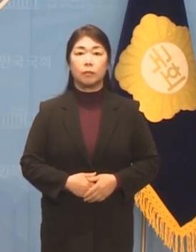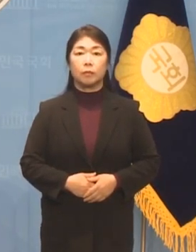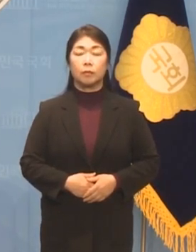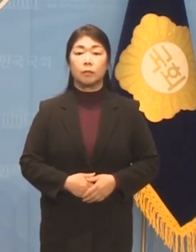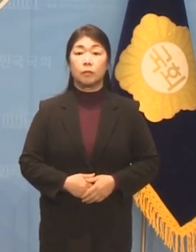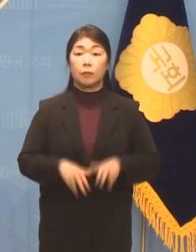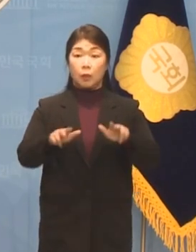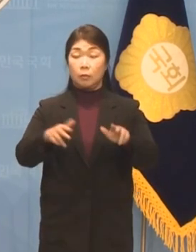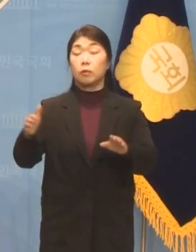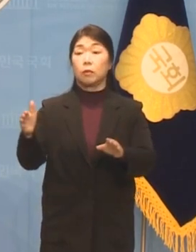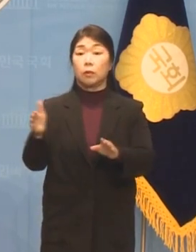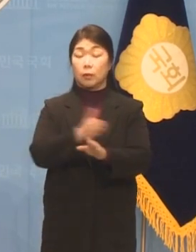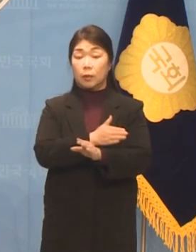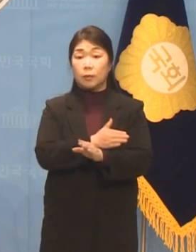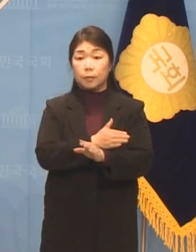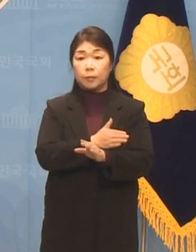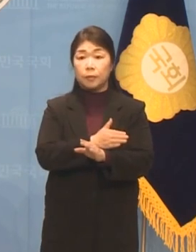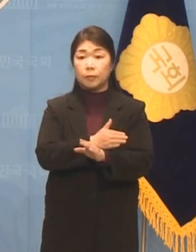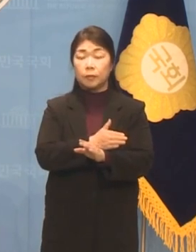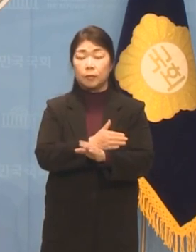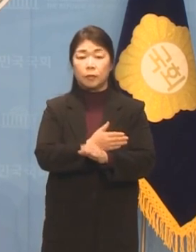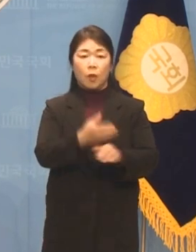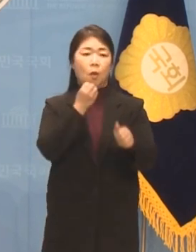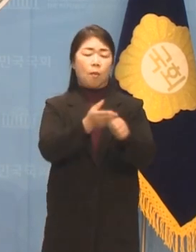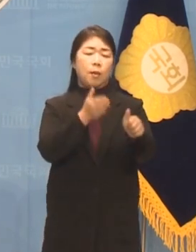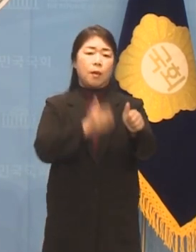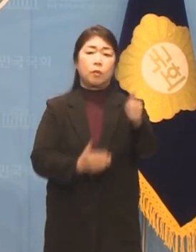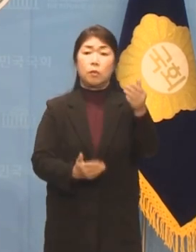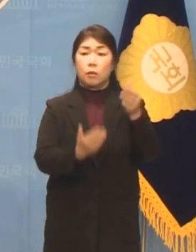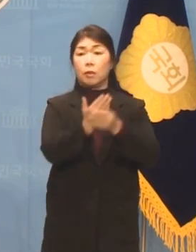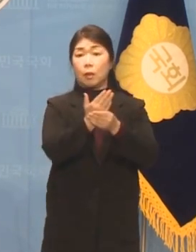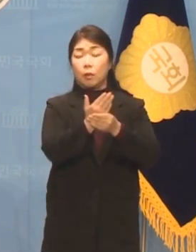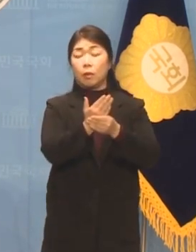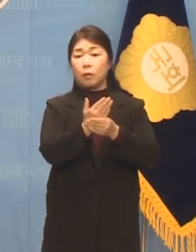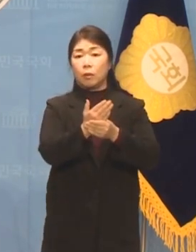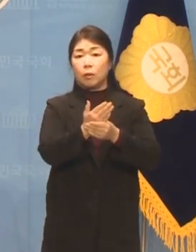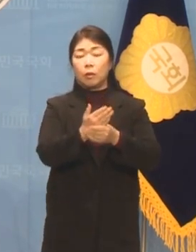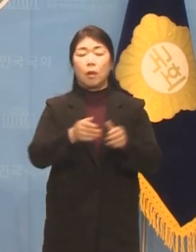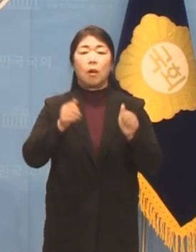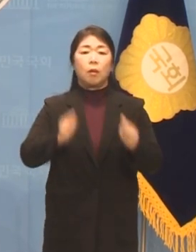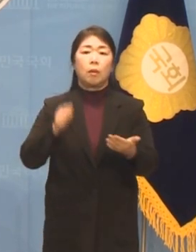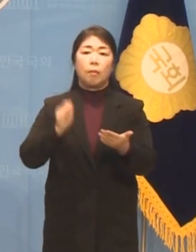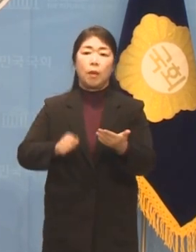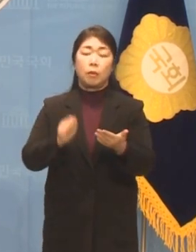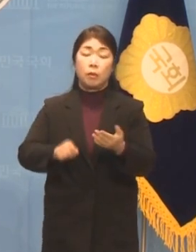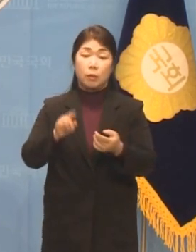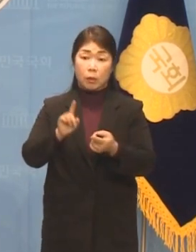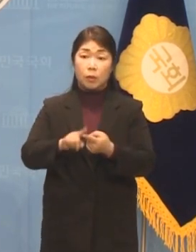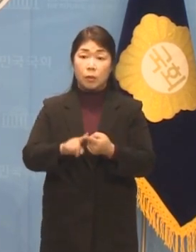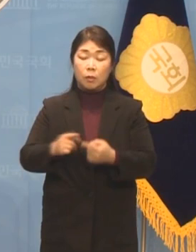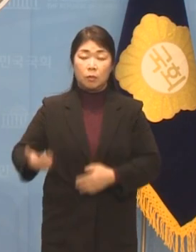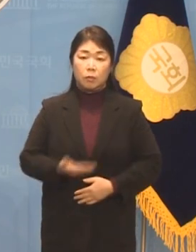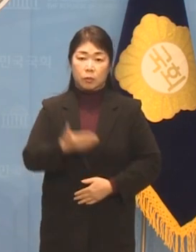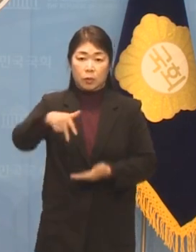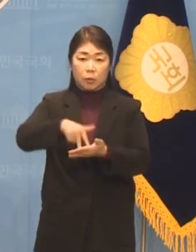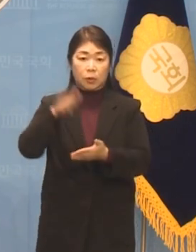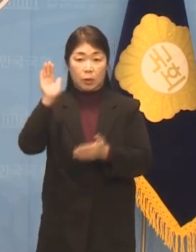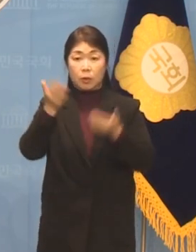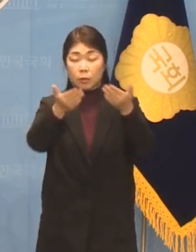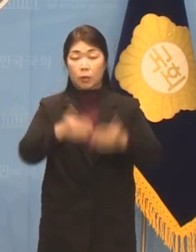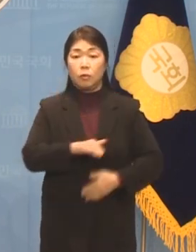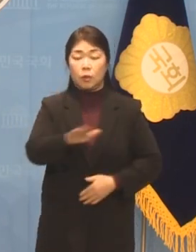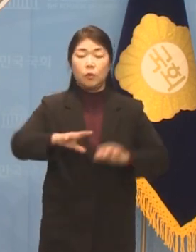네, 지금부터 고발 사주 사건 판결에 대한 기자회견을 하도록 하겠습니다.